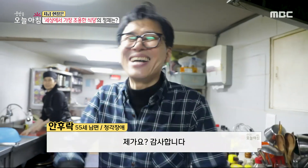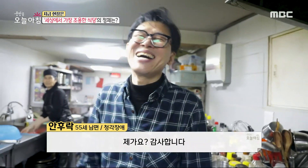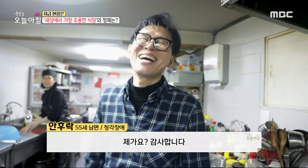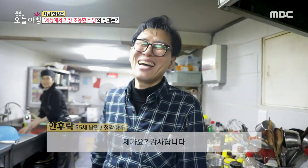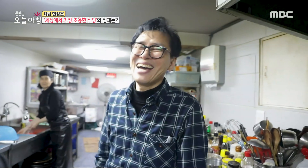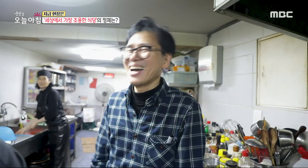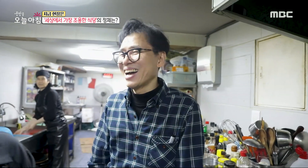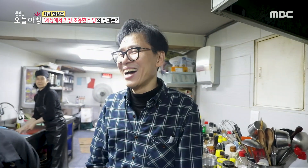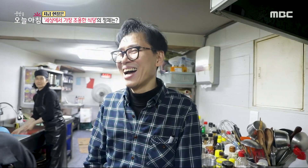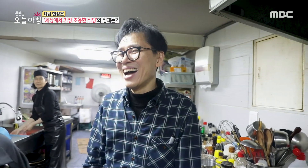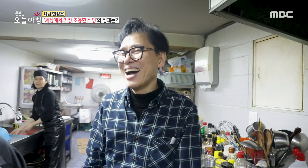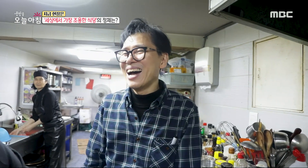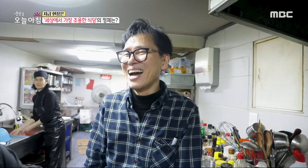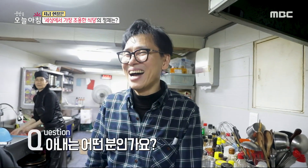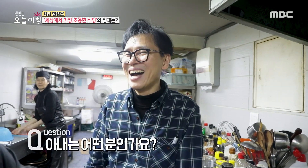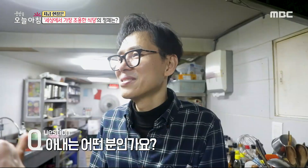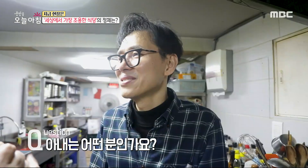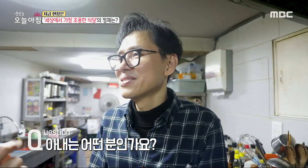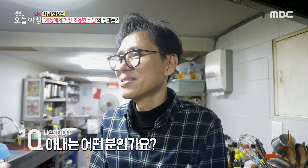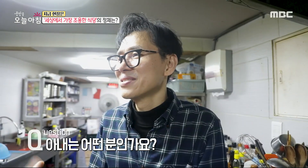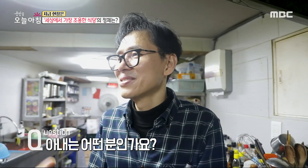진짜. 왜 그러세요? 감사하네요.